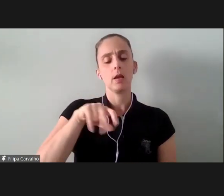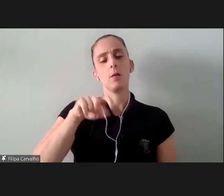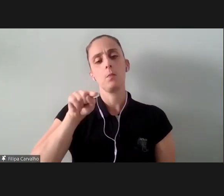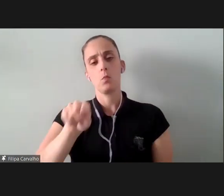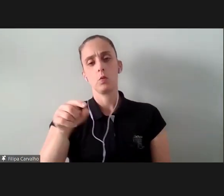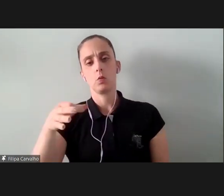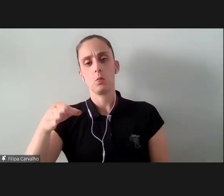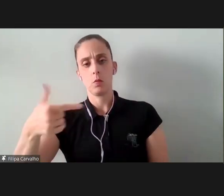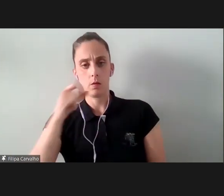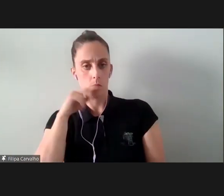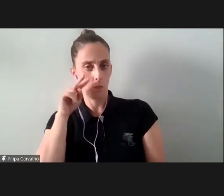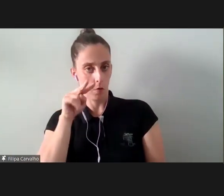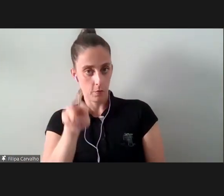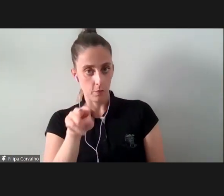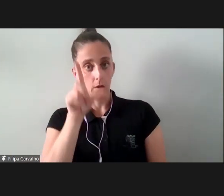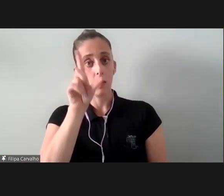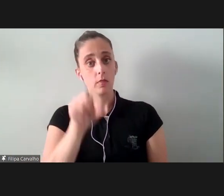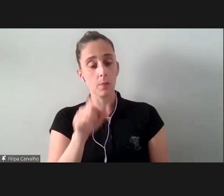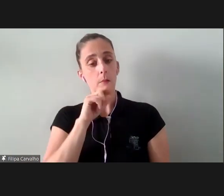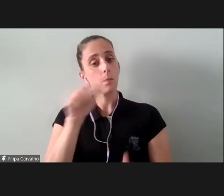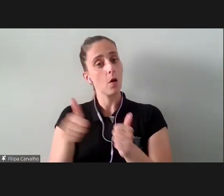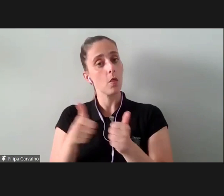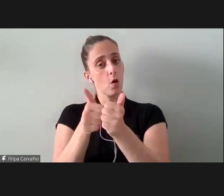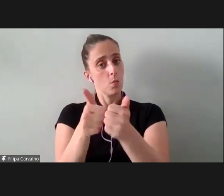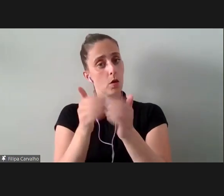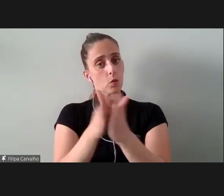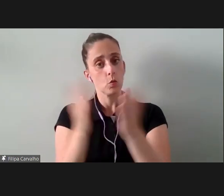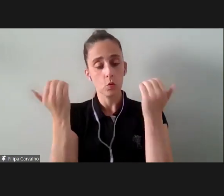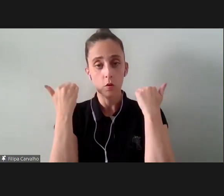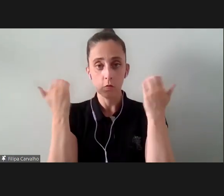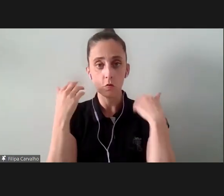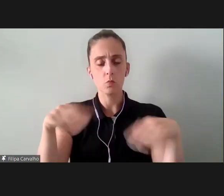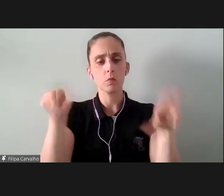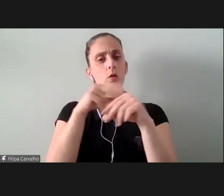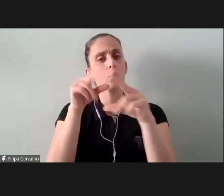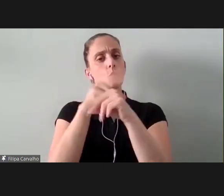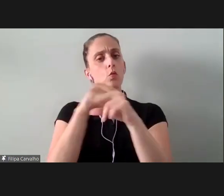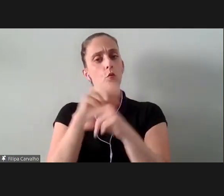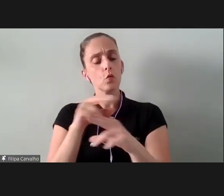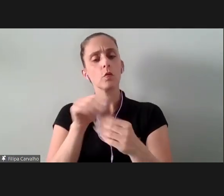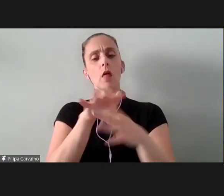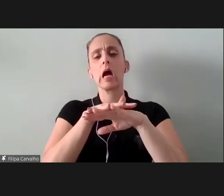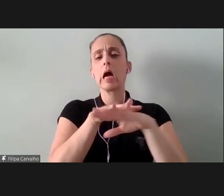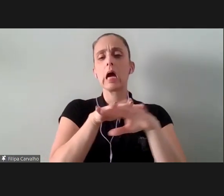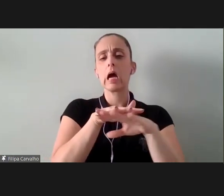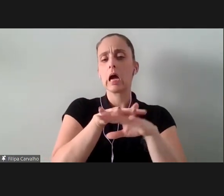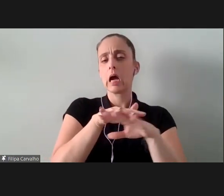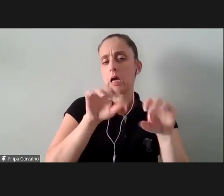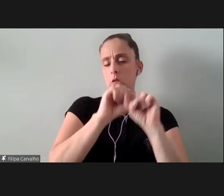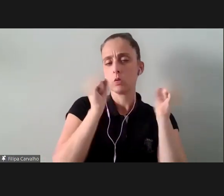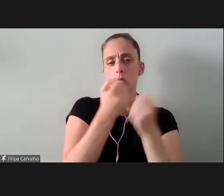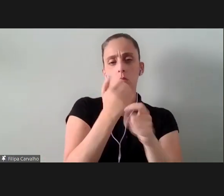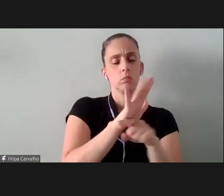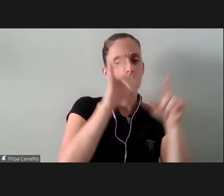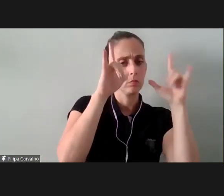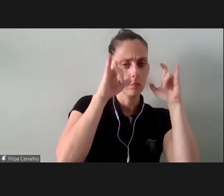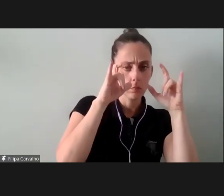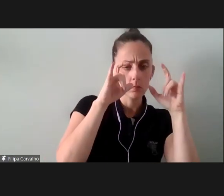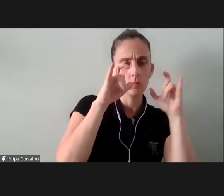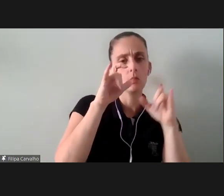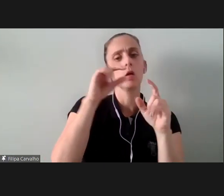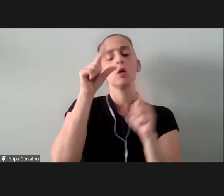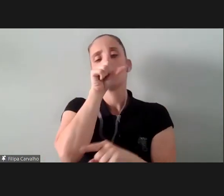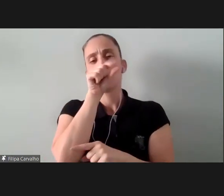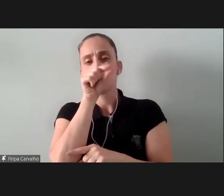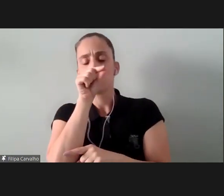ina.pt. Podem ainda acompanhar todas as novidades e iniciativas do INA nas redes sociais, nomeadamente Facebook, LinkedIn,